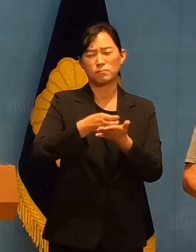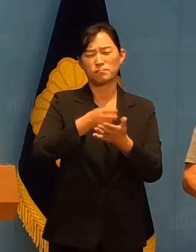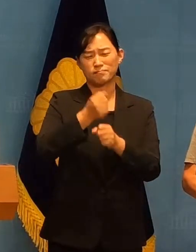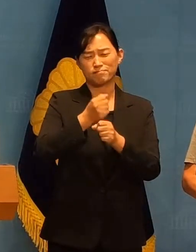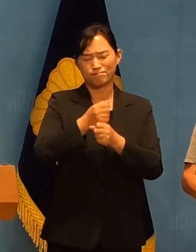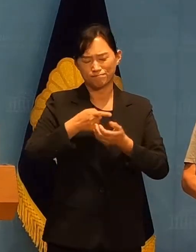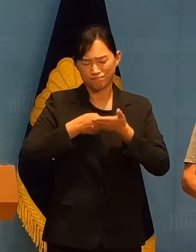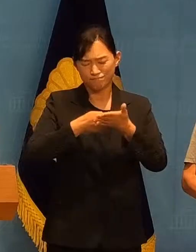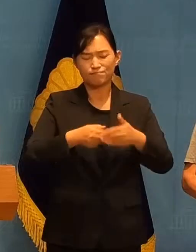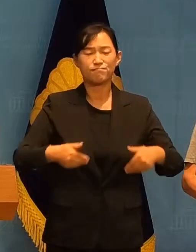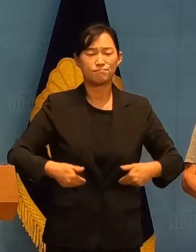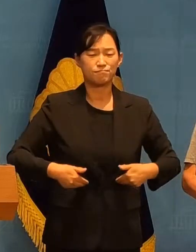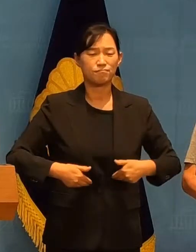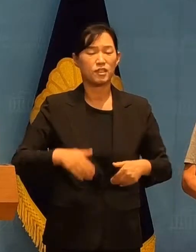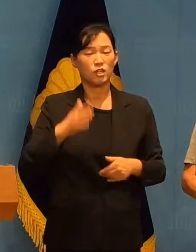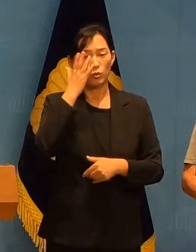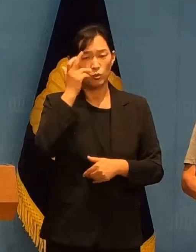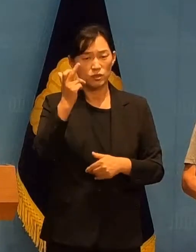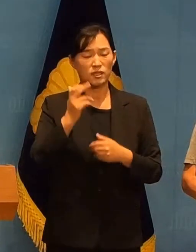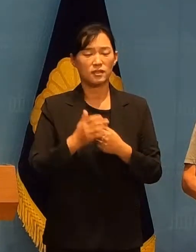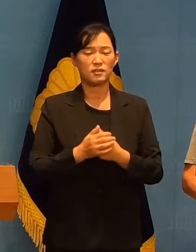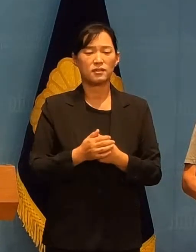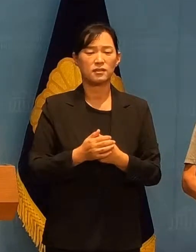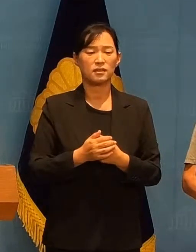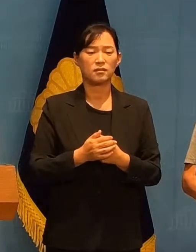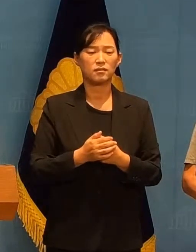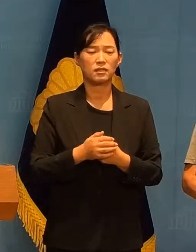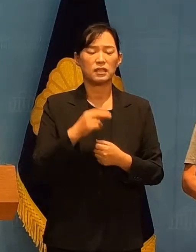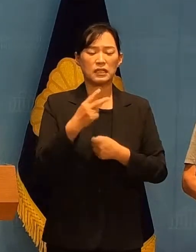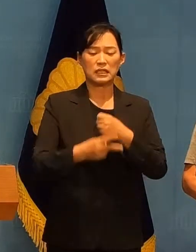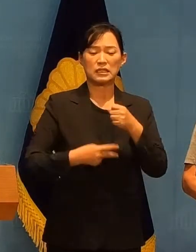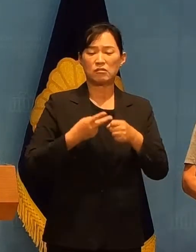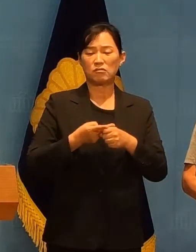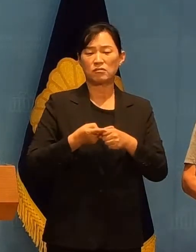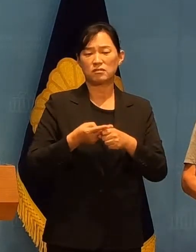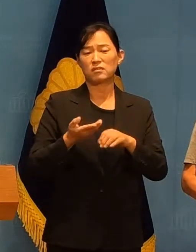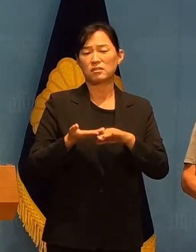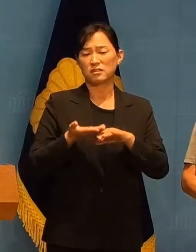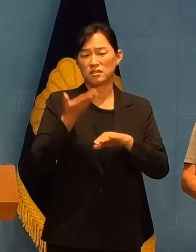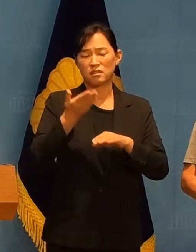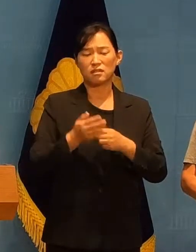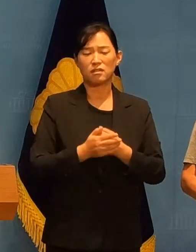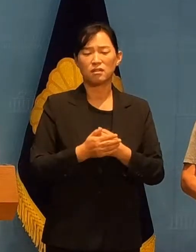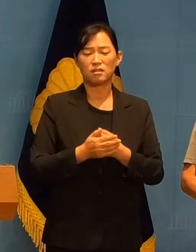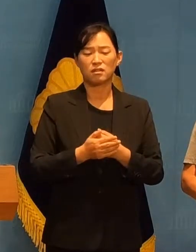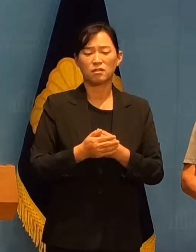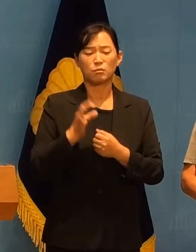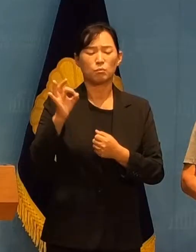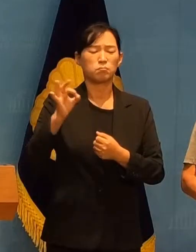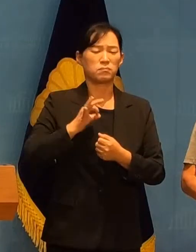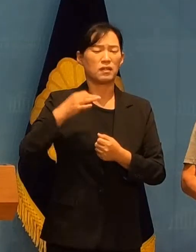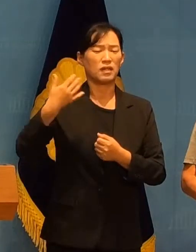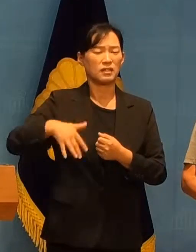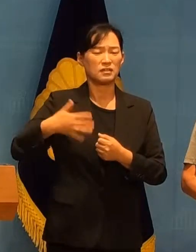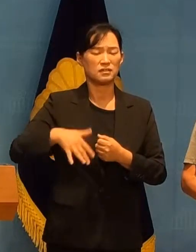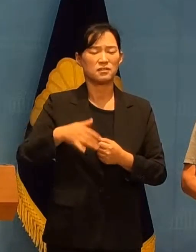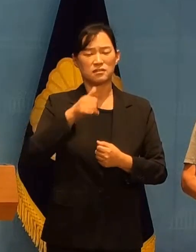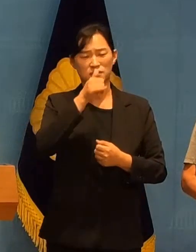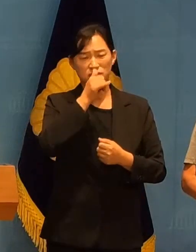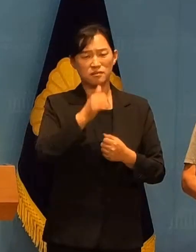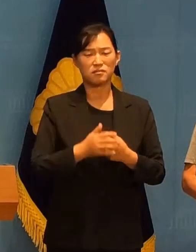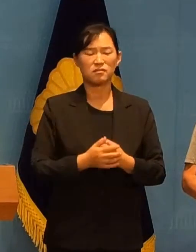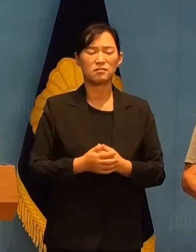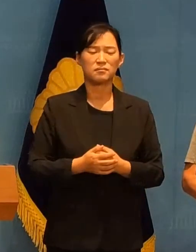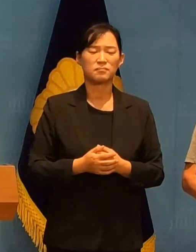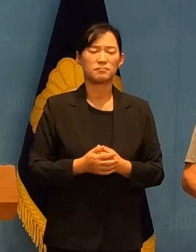봅니다. 저희 지금 울산의 북항도 2년이 다 돼가고 있습니다. 하도급사인 건설사는